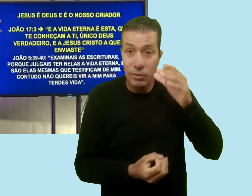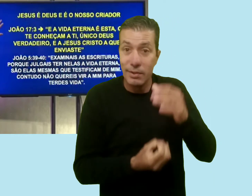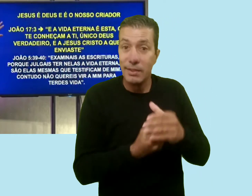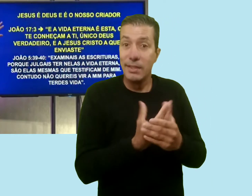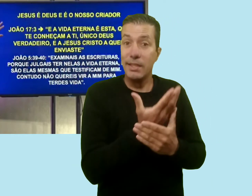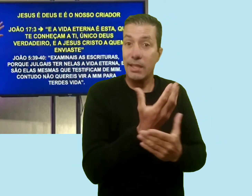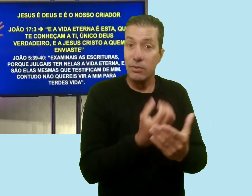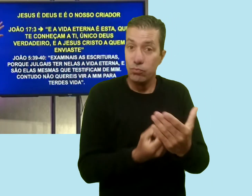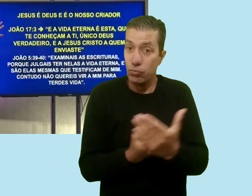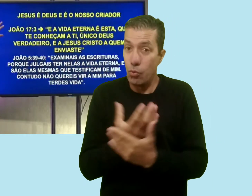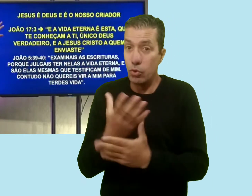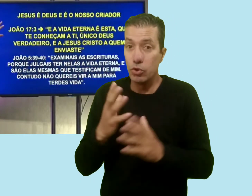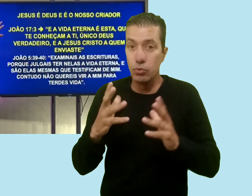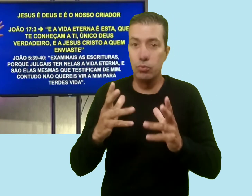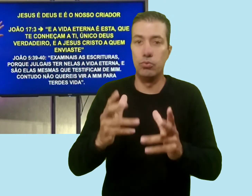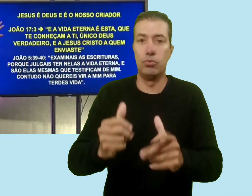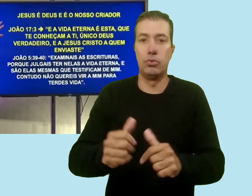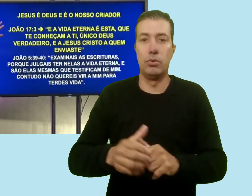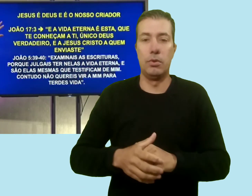criador.